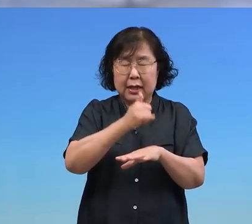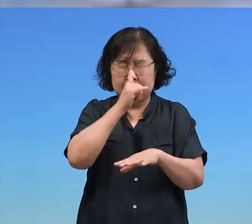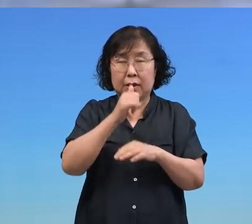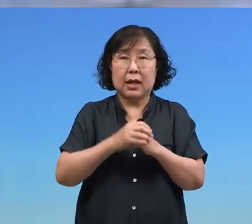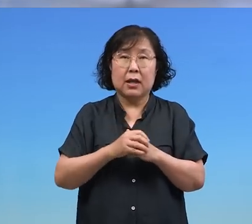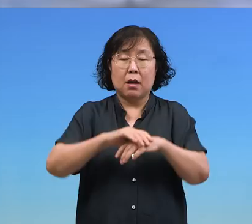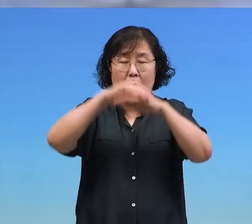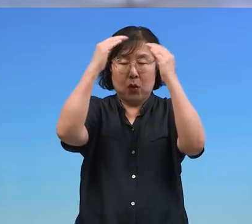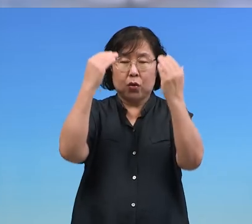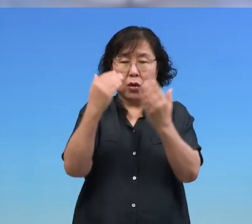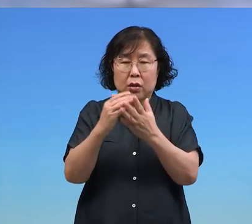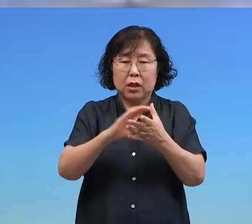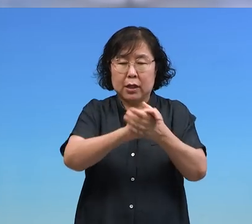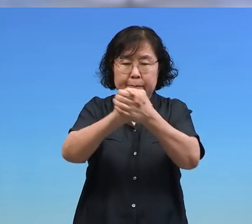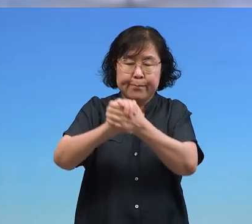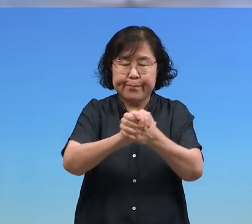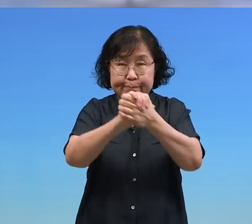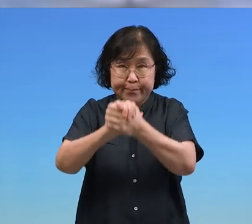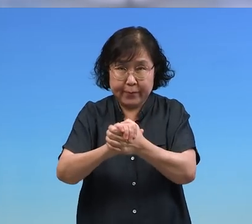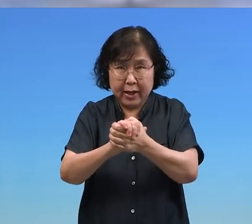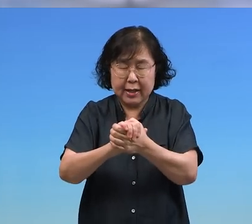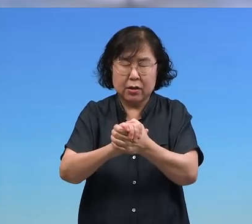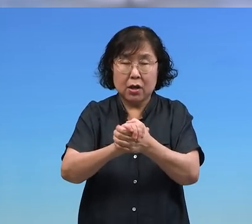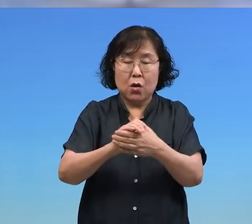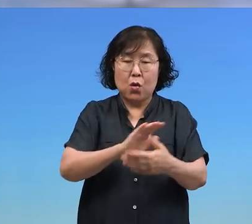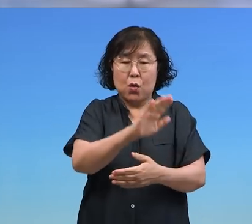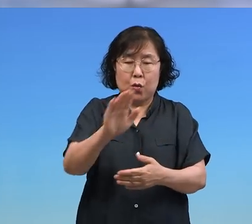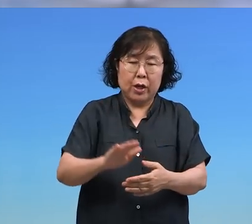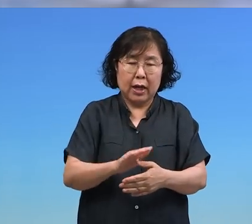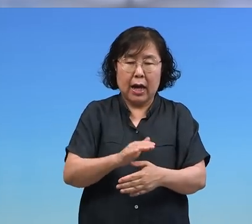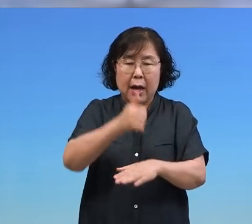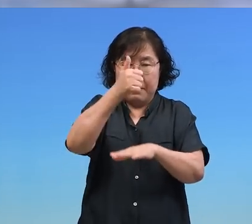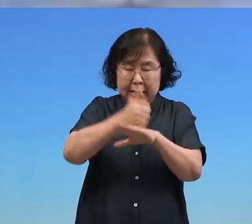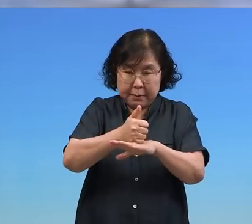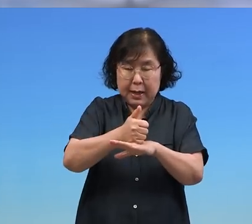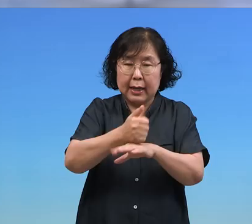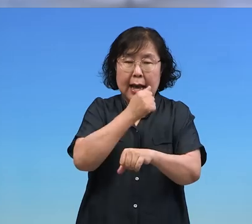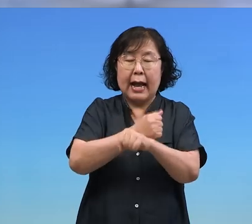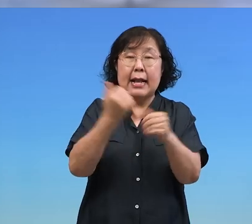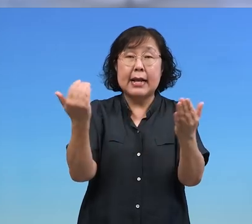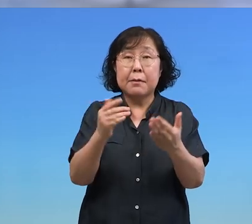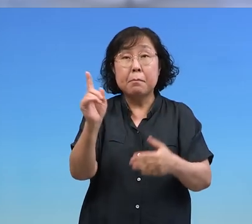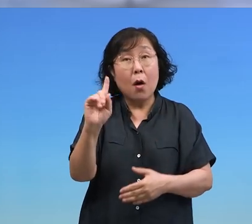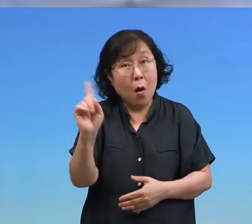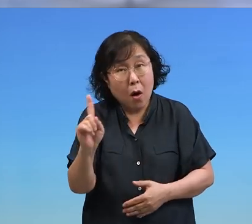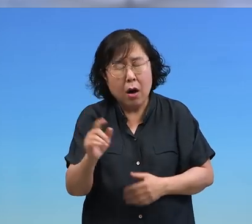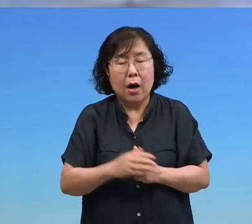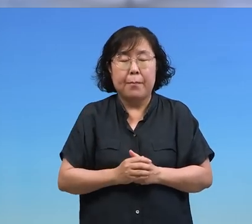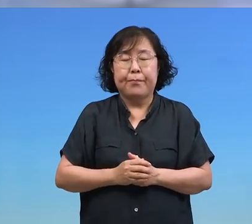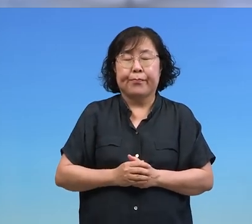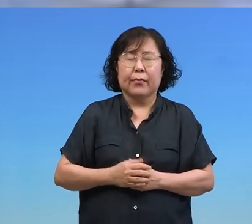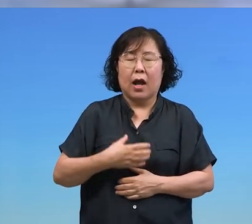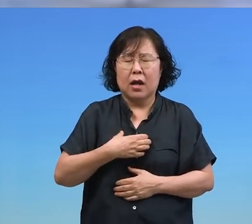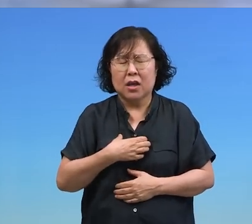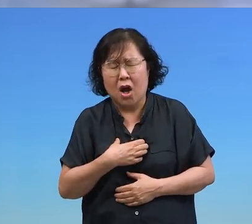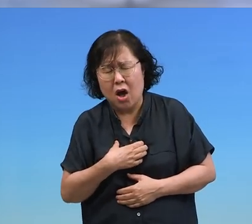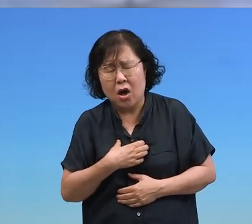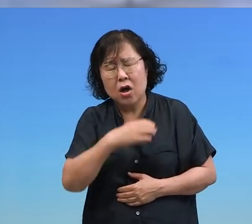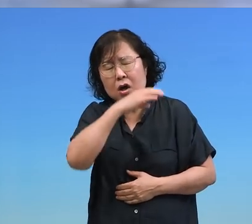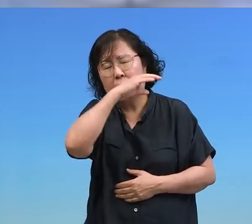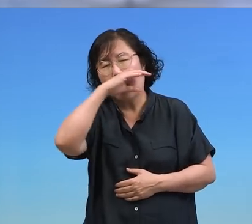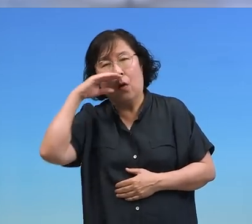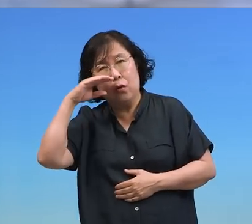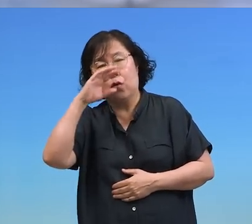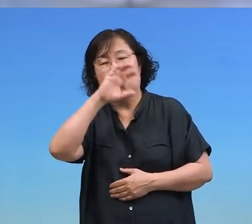모든 것들이 다 어우러져서 우리가 해야 되는 건 경근 훈련이에요 경근 이